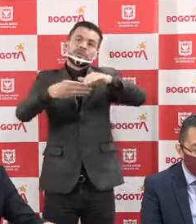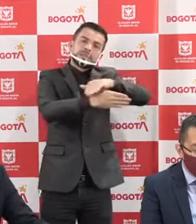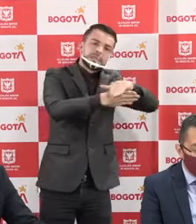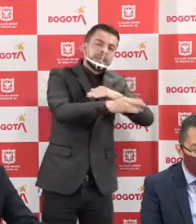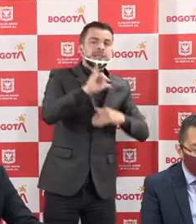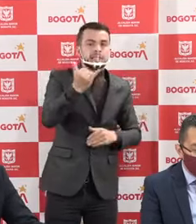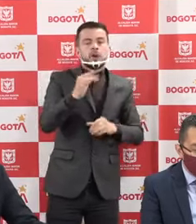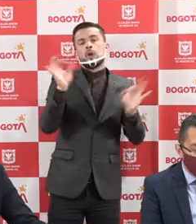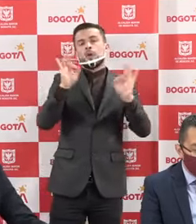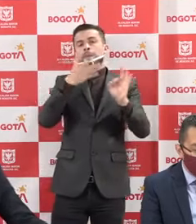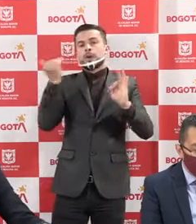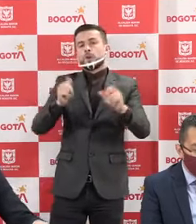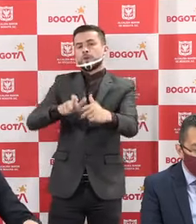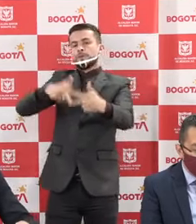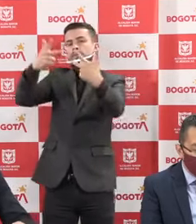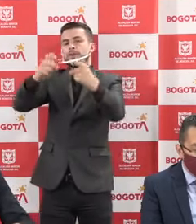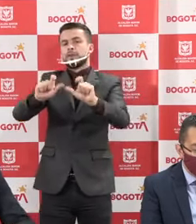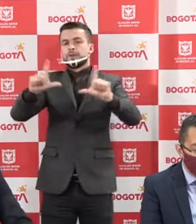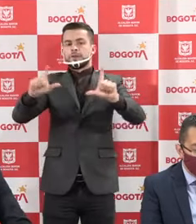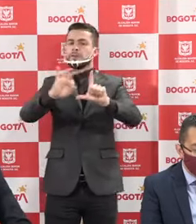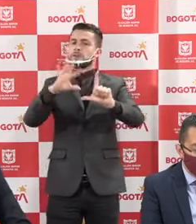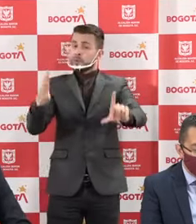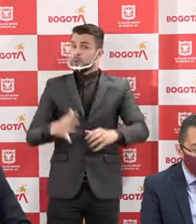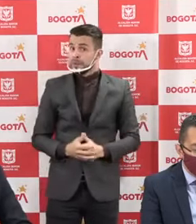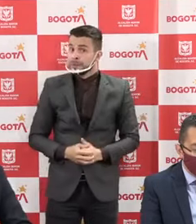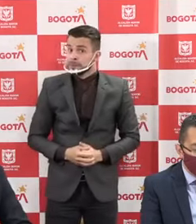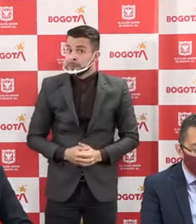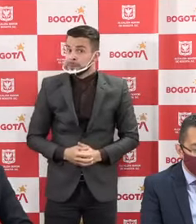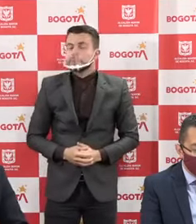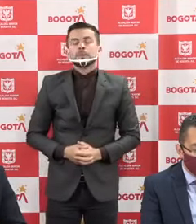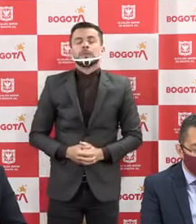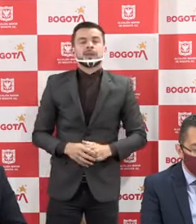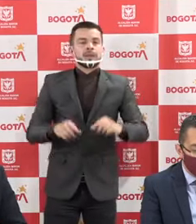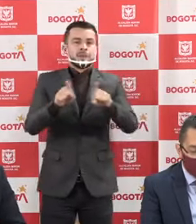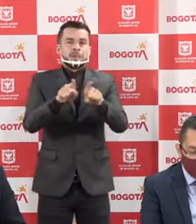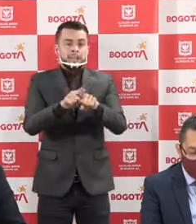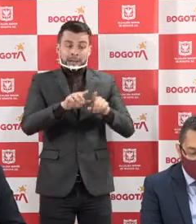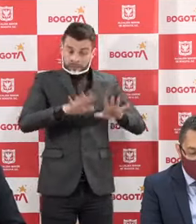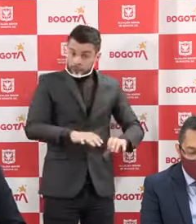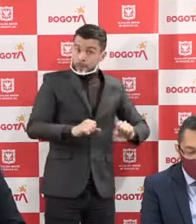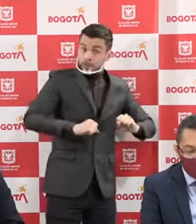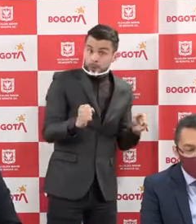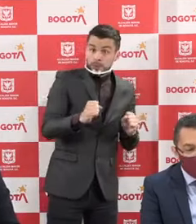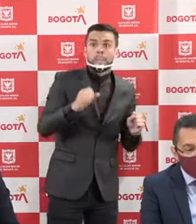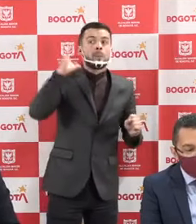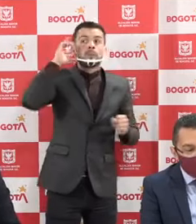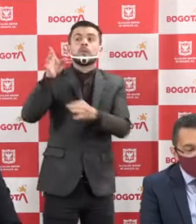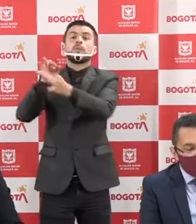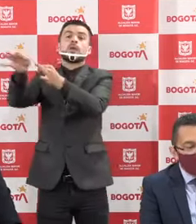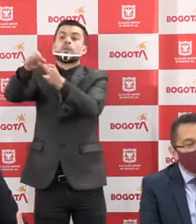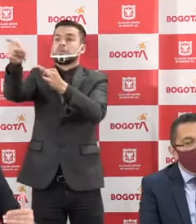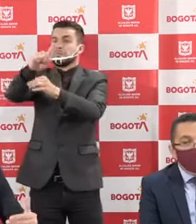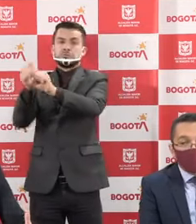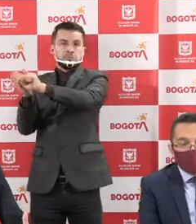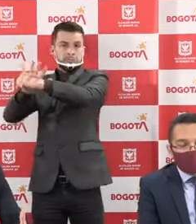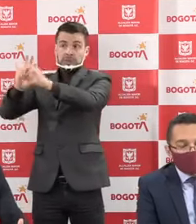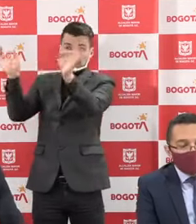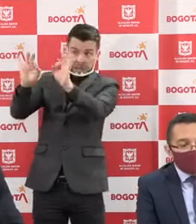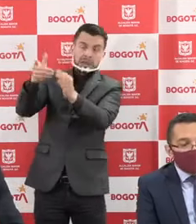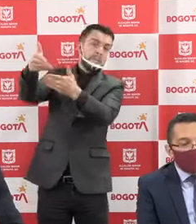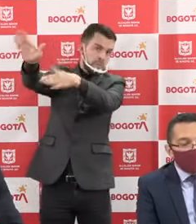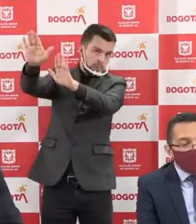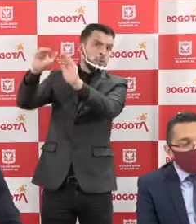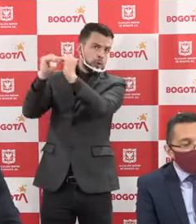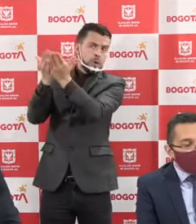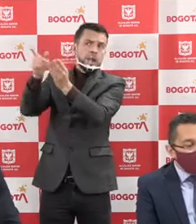municipios no kobe y en los municipios de baja afectación motivo por el cual en la ciudad de bogotá durante el mes de septiembre no podría empezar